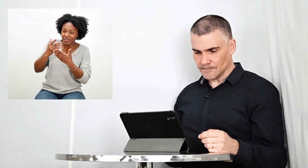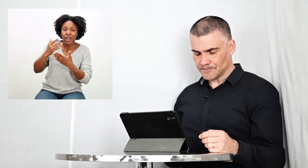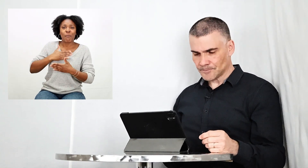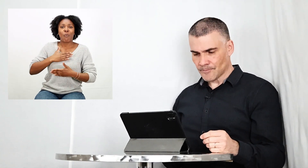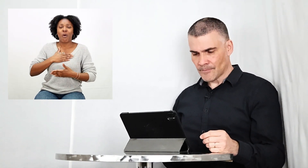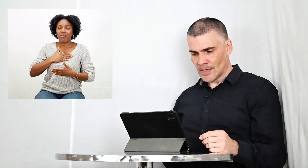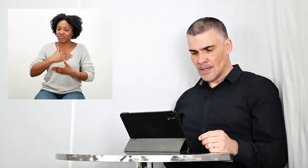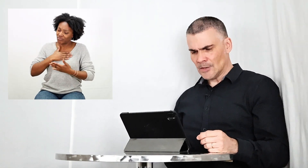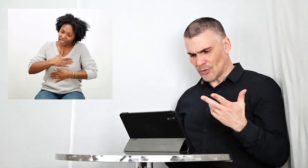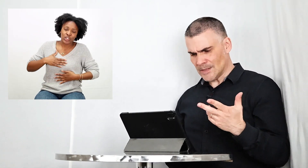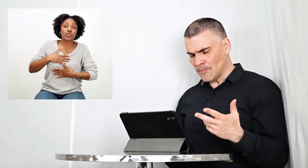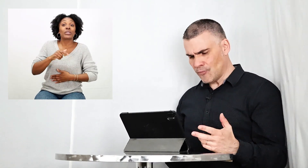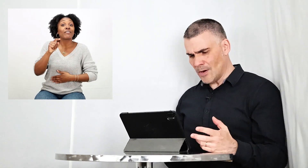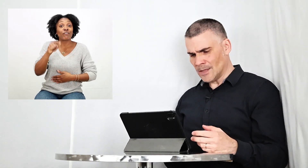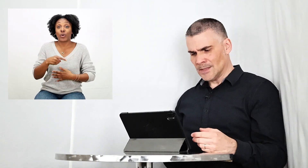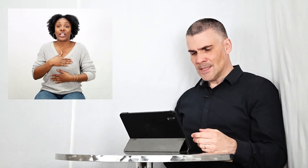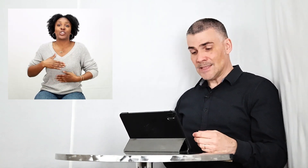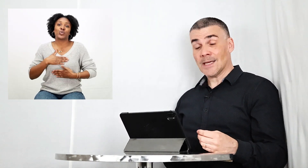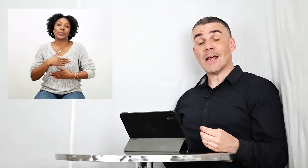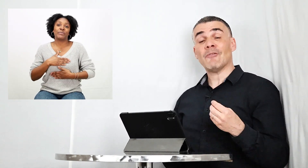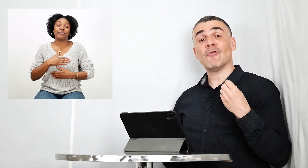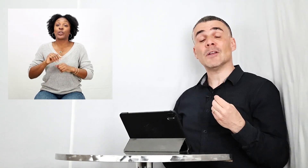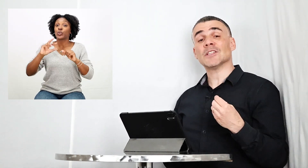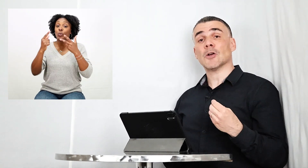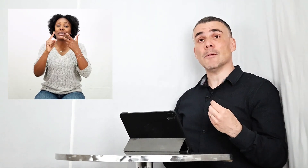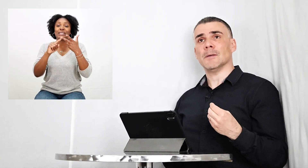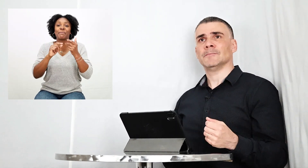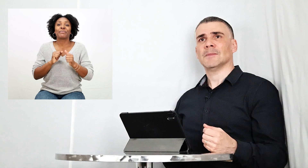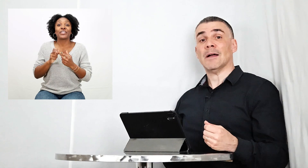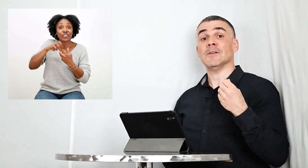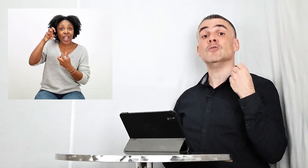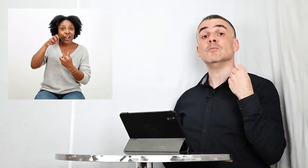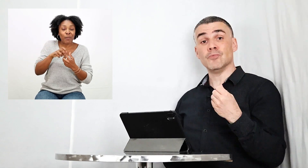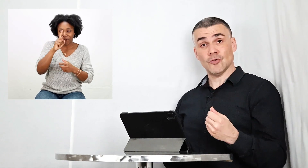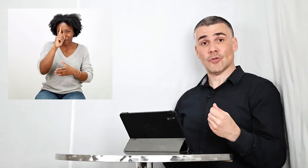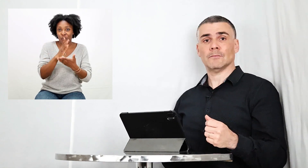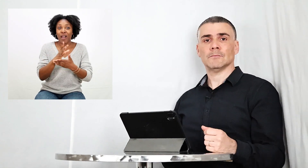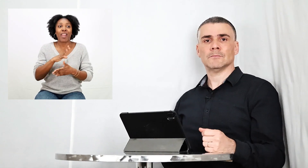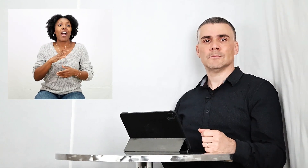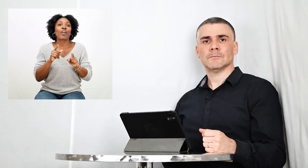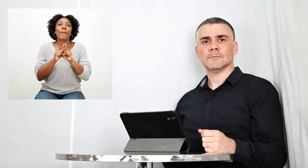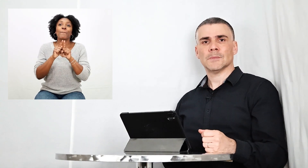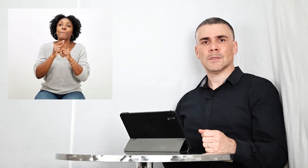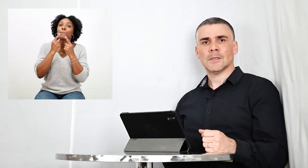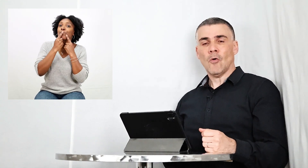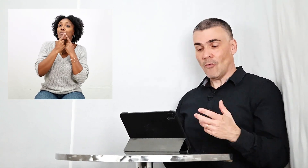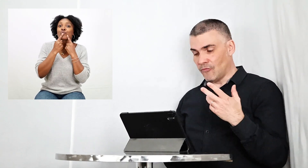déjà à toi. Troisième point, c'est que la foi de Jacob avait une bouche.